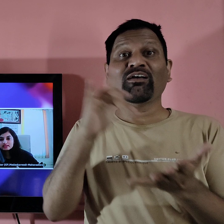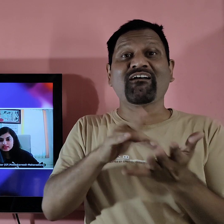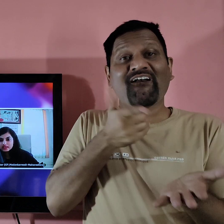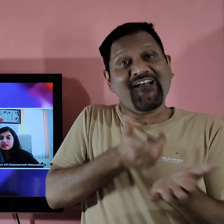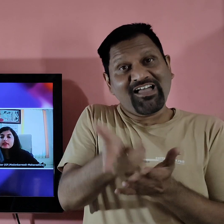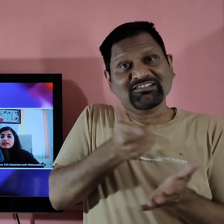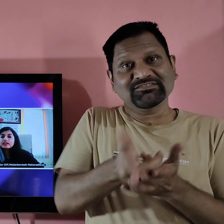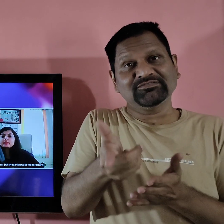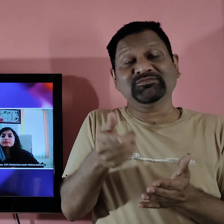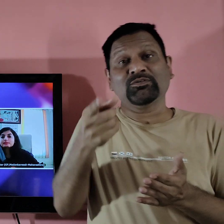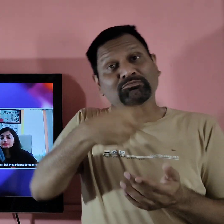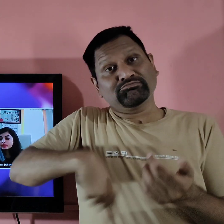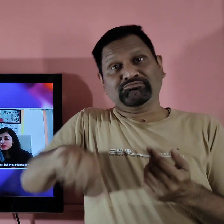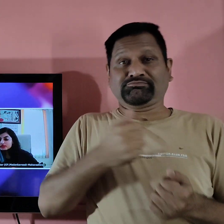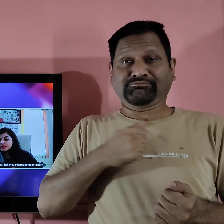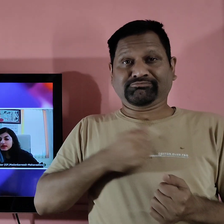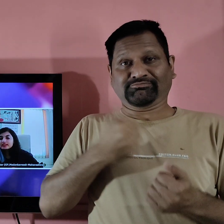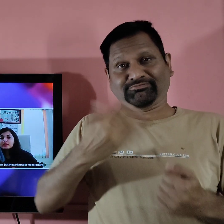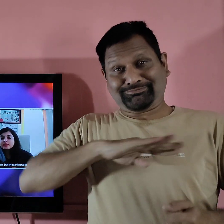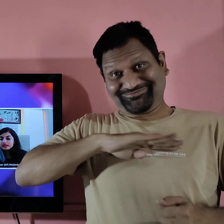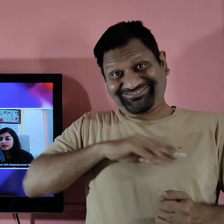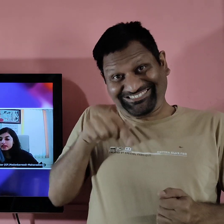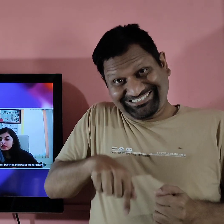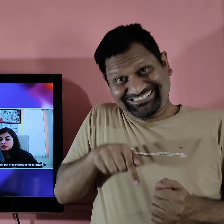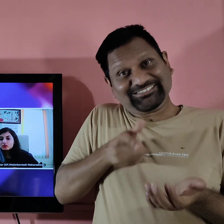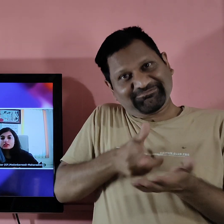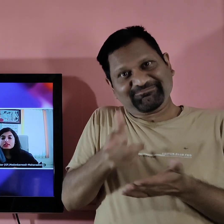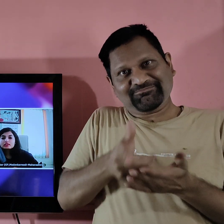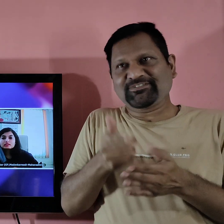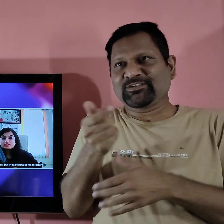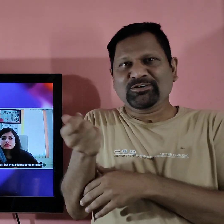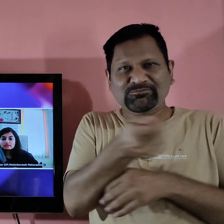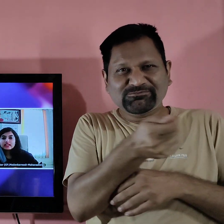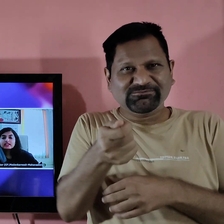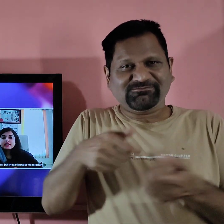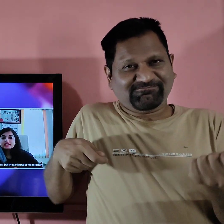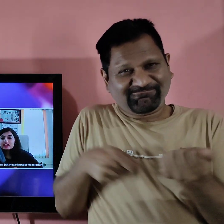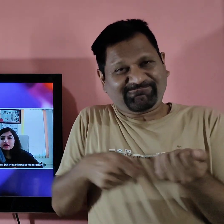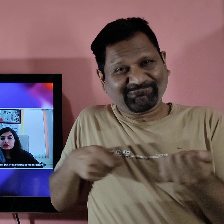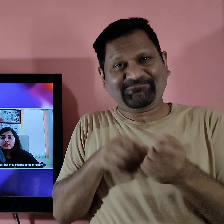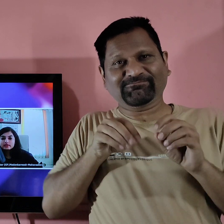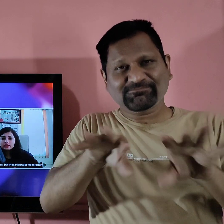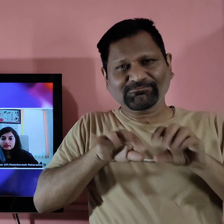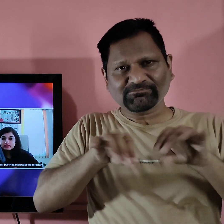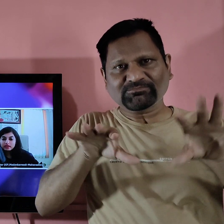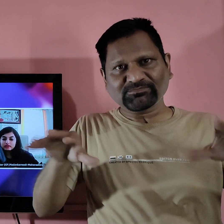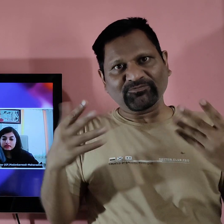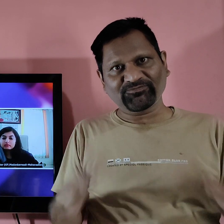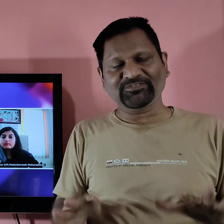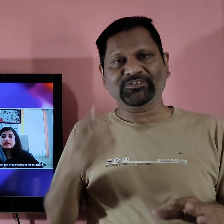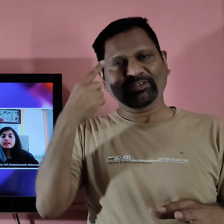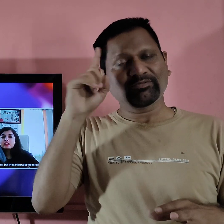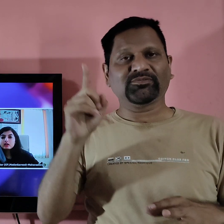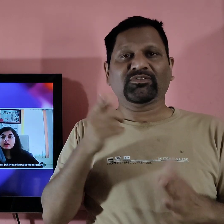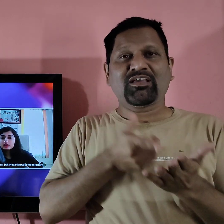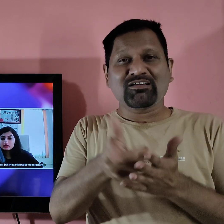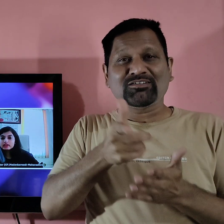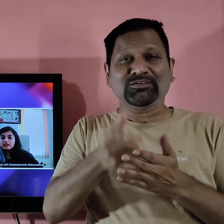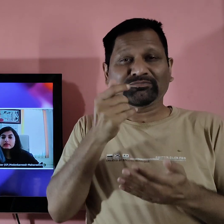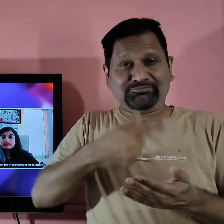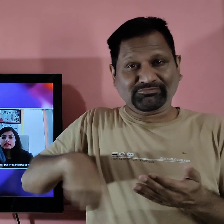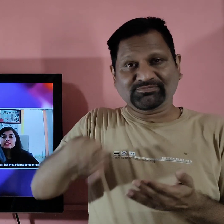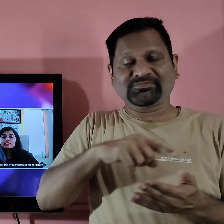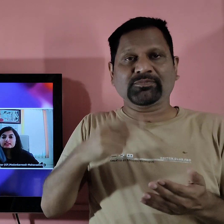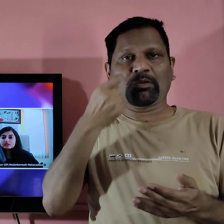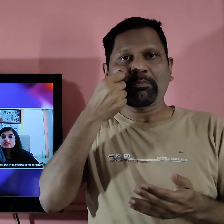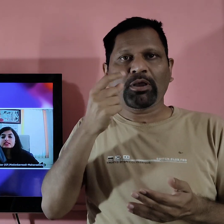है वहां पे सैनिटाइजर टनल बिठाए। उसके बाद हमने जो सैनिटाइजर हर कोई महिला और